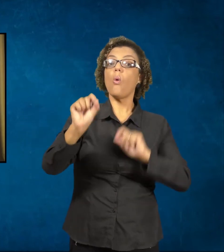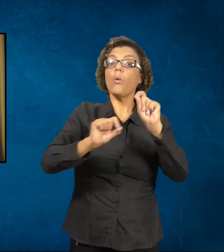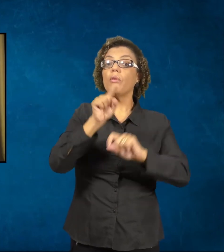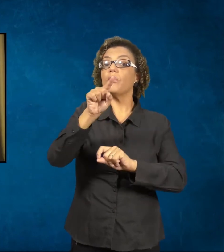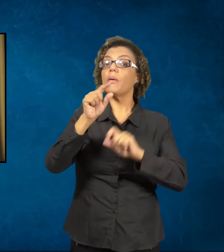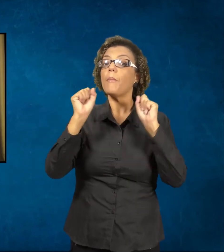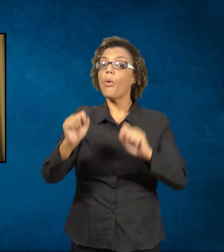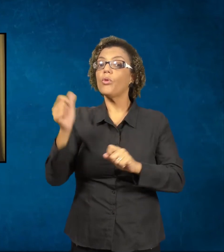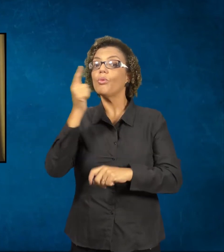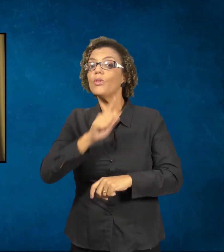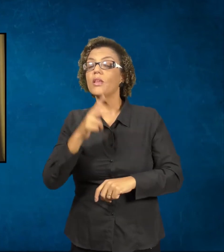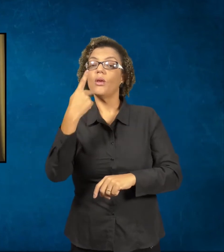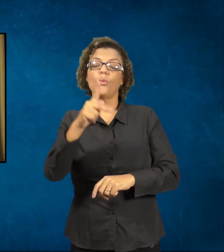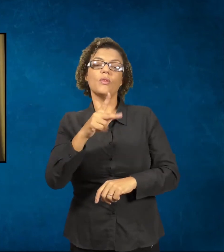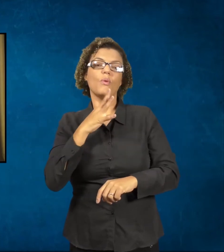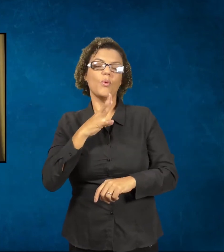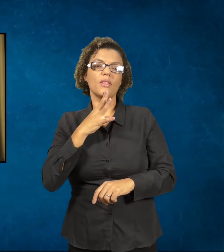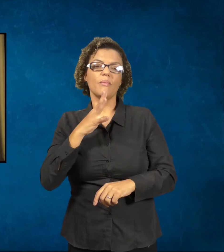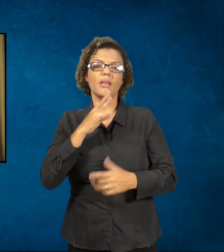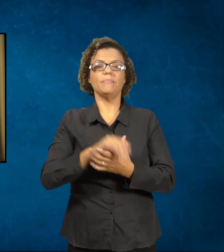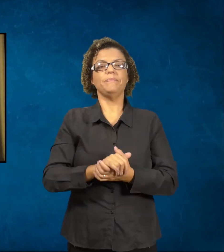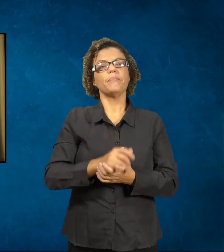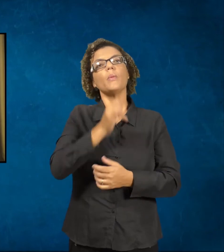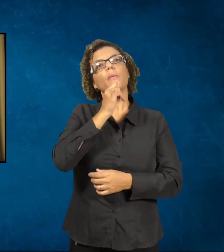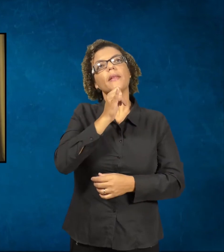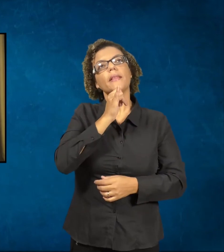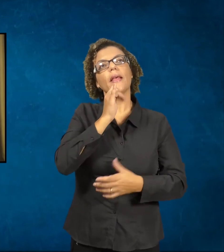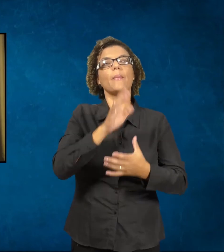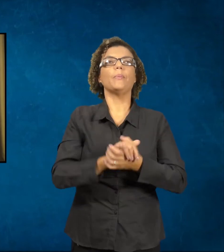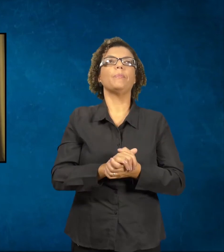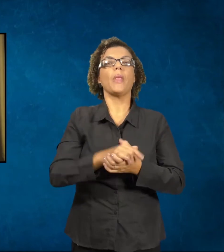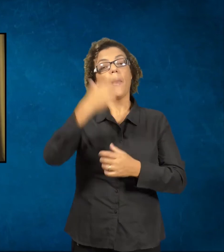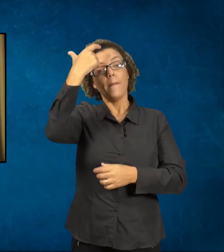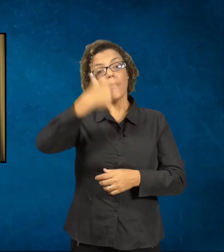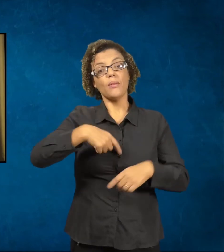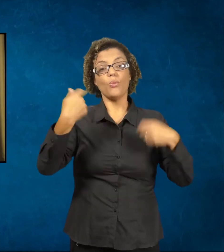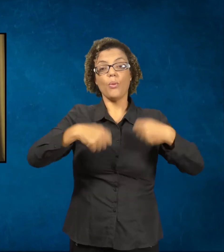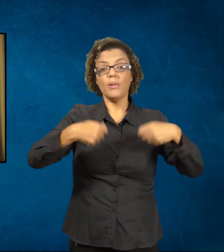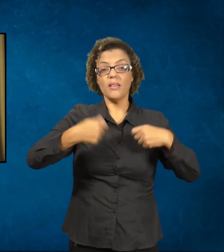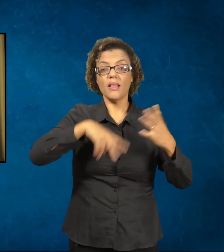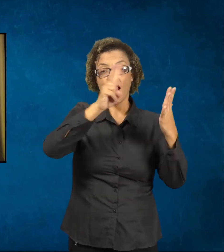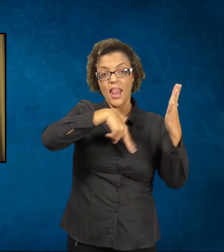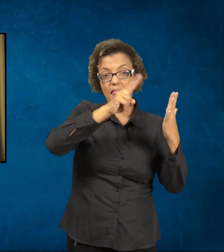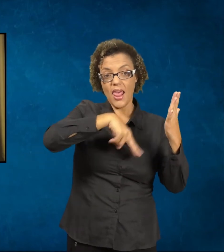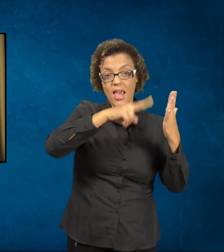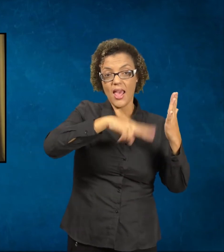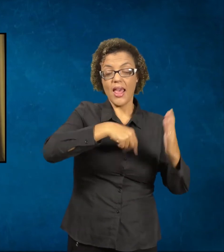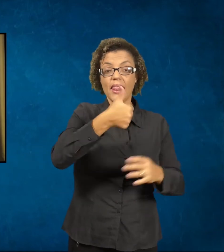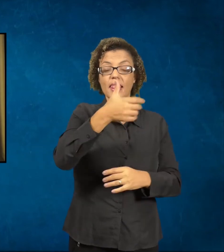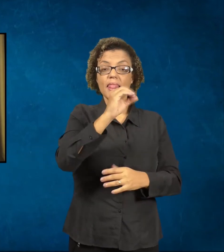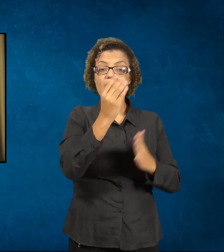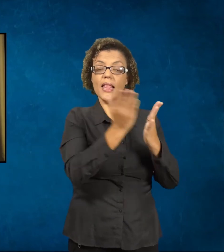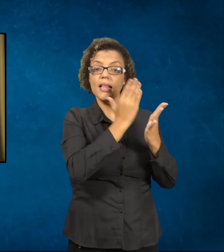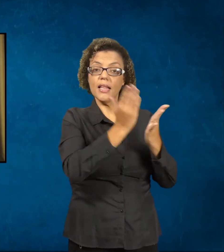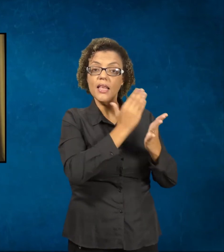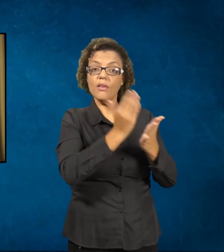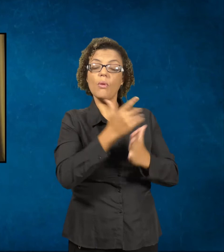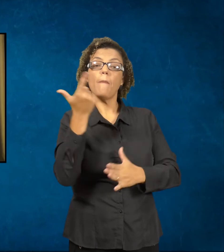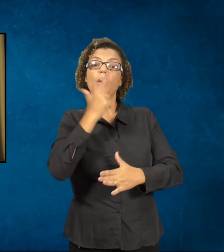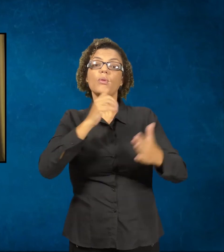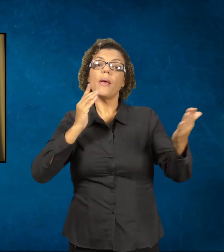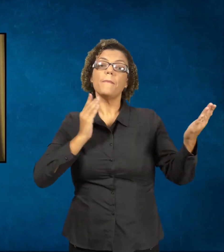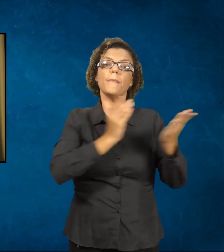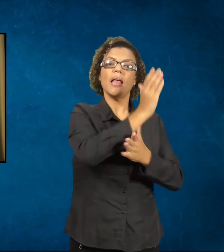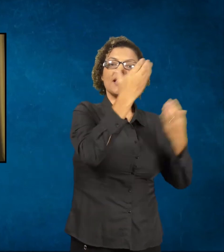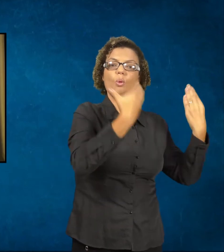ganhar bem. Esses 10 livros são como se fosse um estorvo no meio do caminho. Se eu pudesse chegar a esse emprego sem